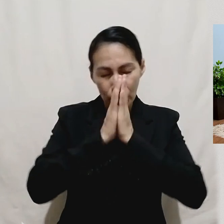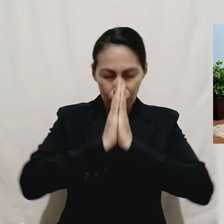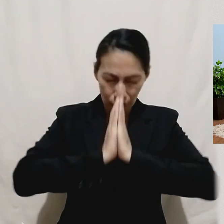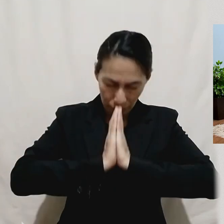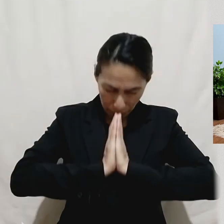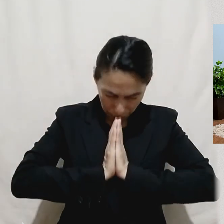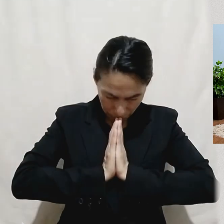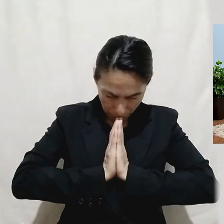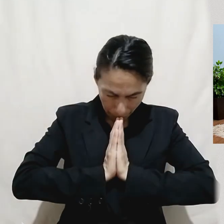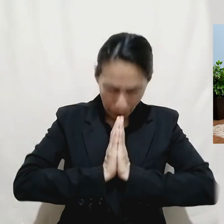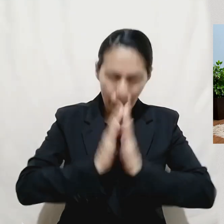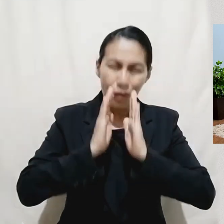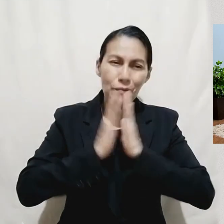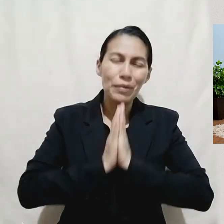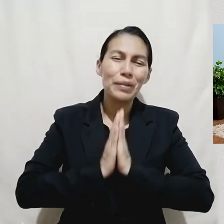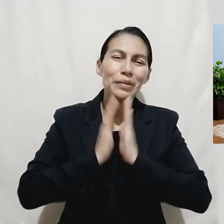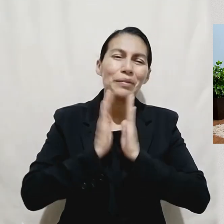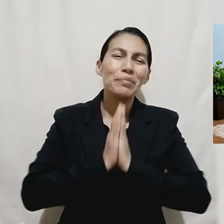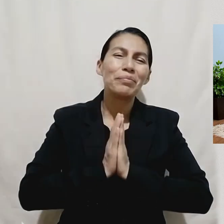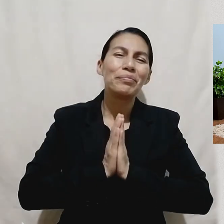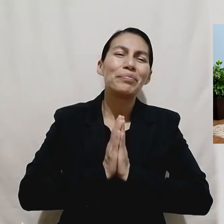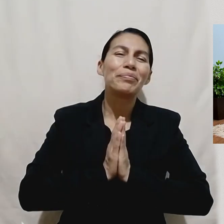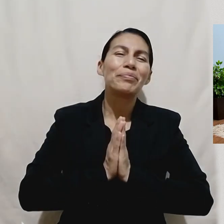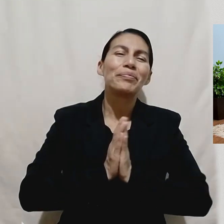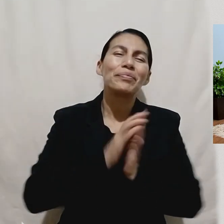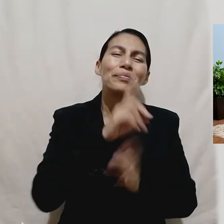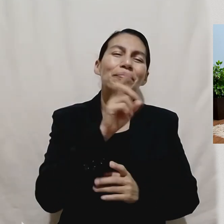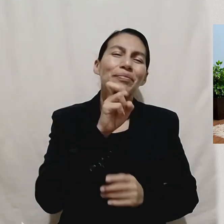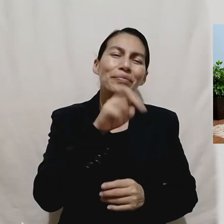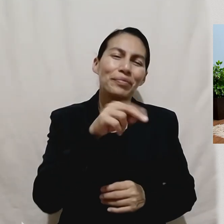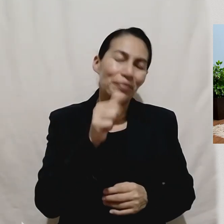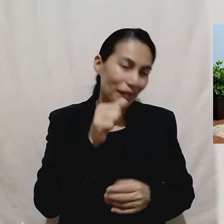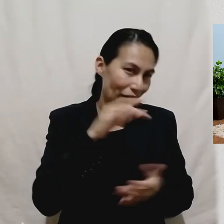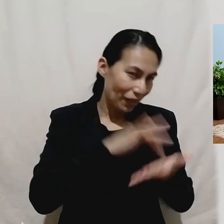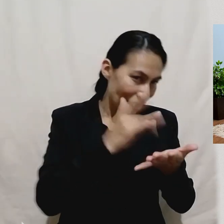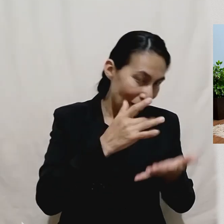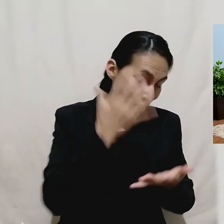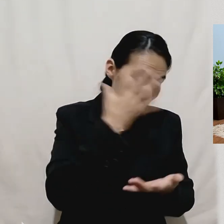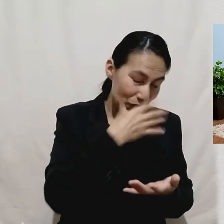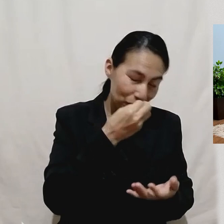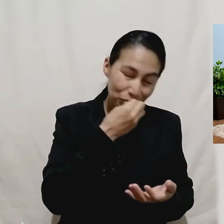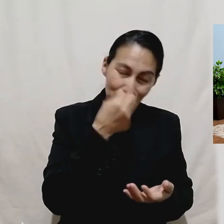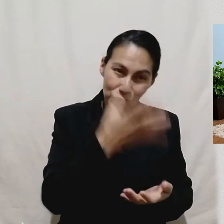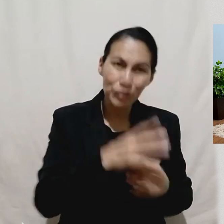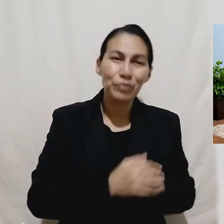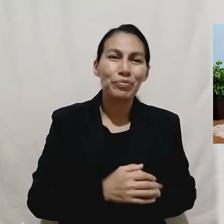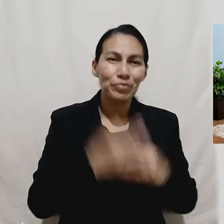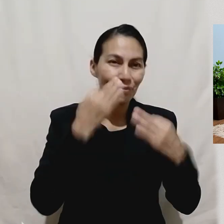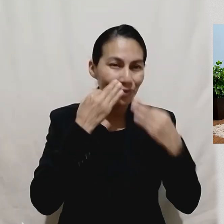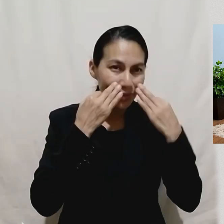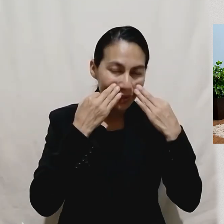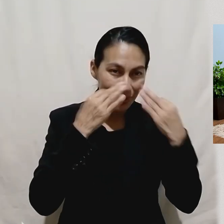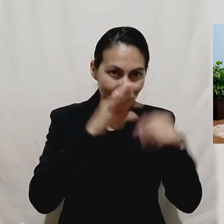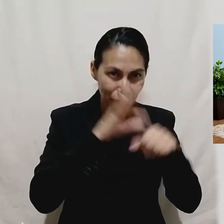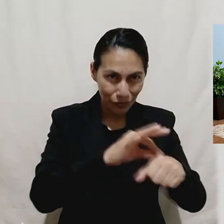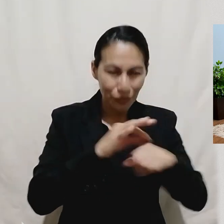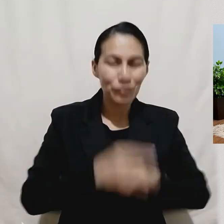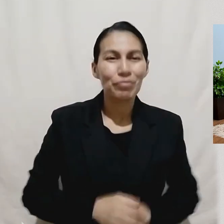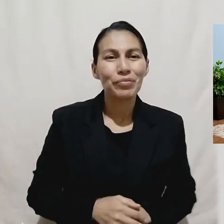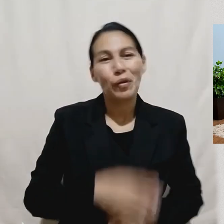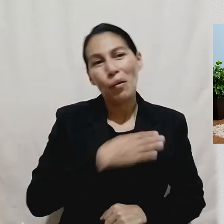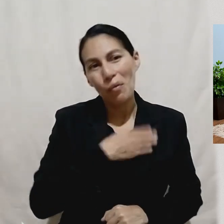Amén Amén gracias Dana por esa linda oración por estar con nosotros compartiendo tus testimonios